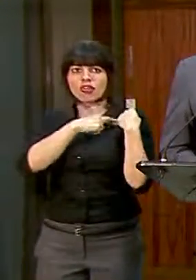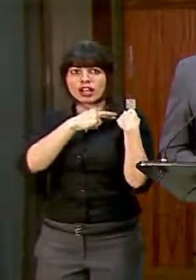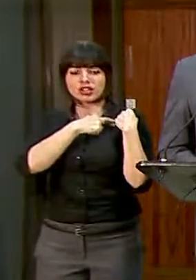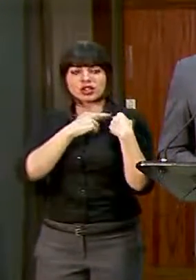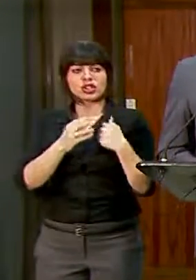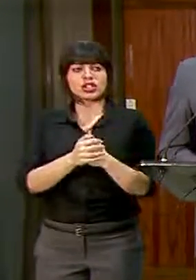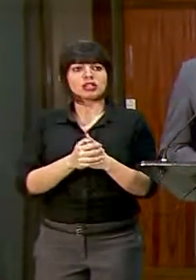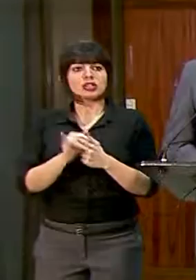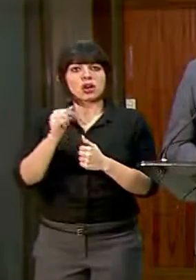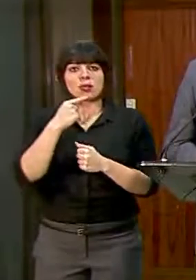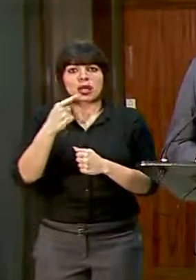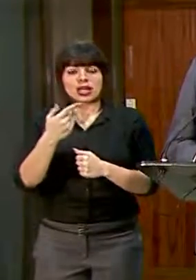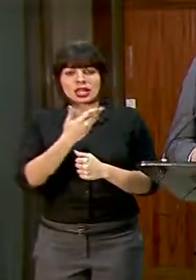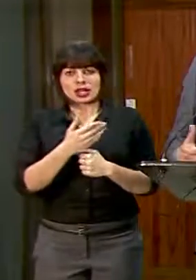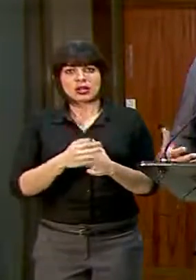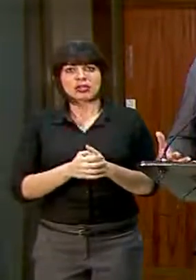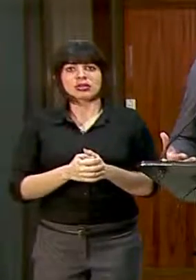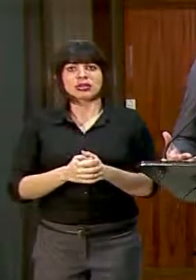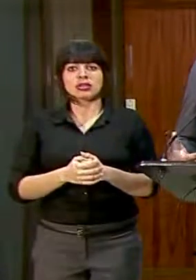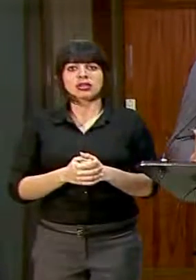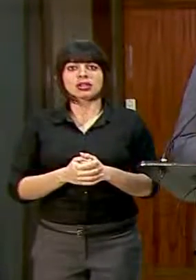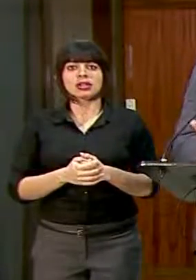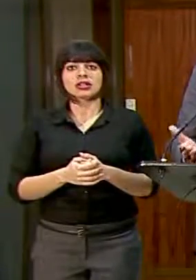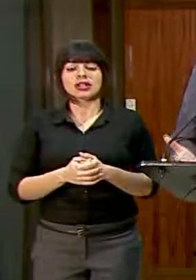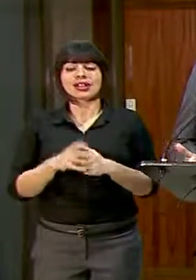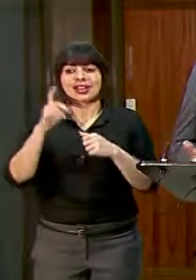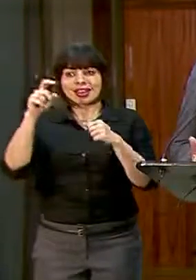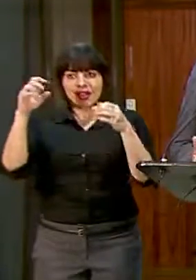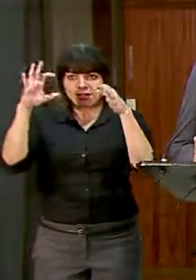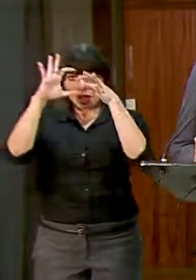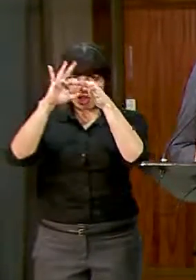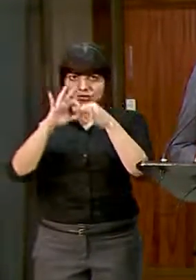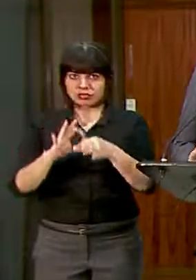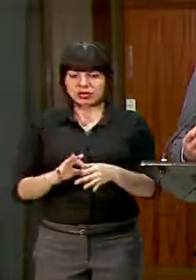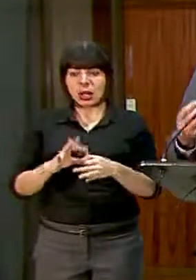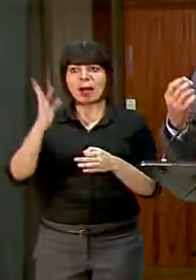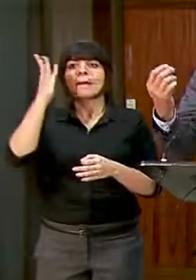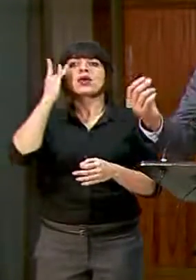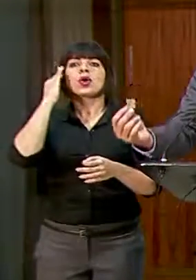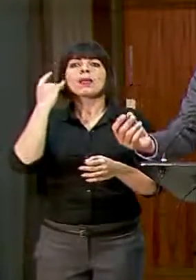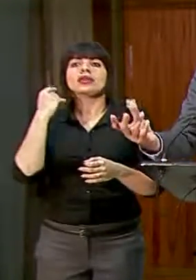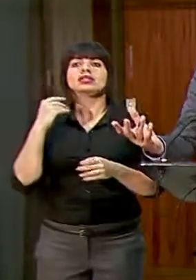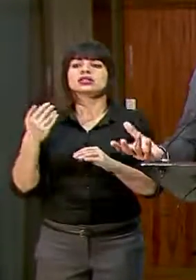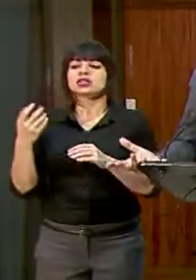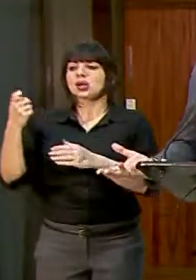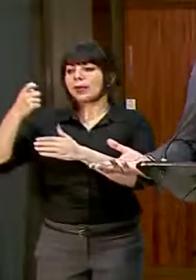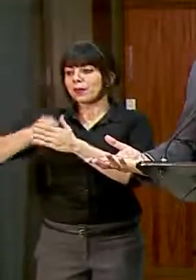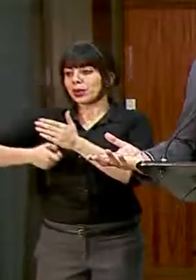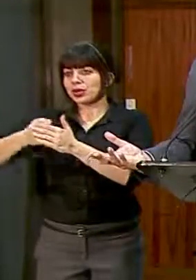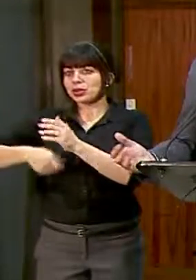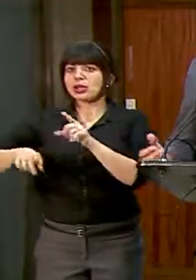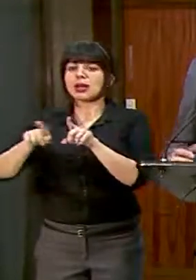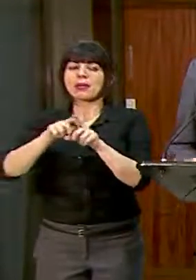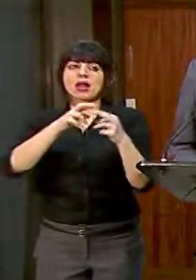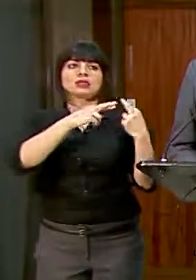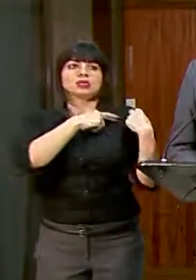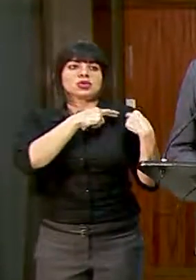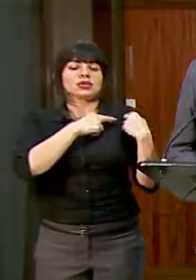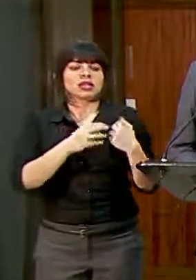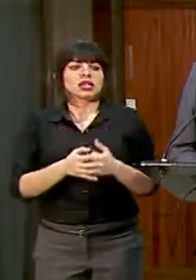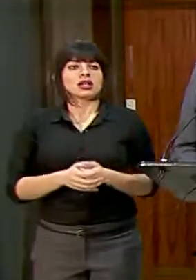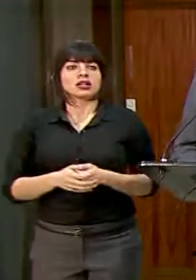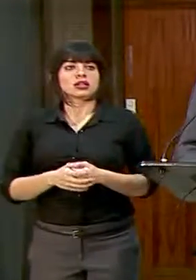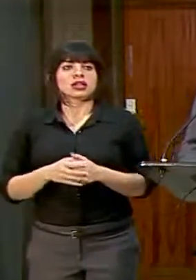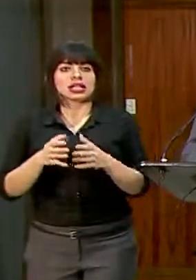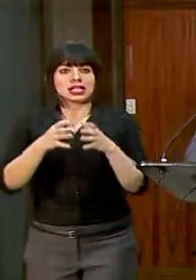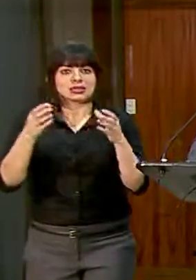obligaciones, como lo señalaba, que ser coincidentes con la preocupación por lo fiscal y con las obligaciones